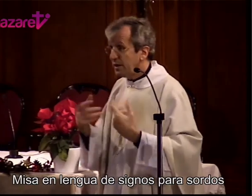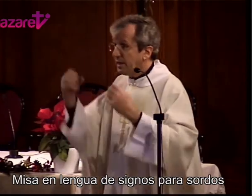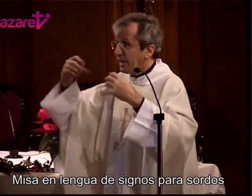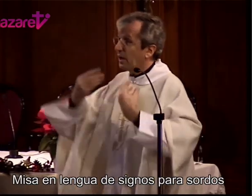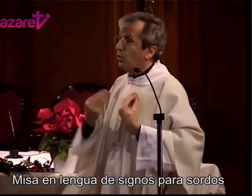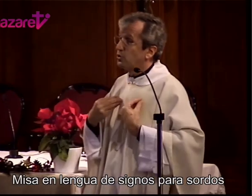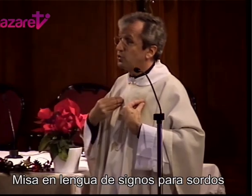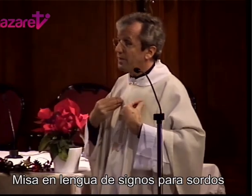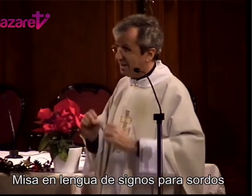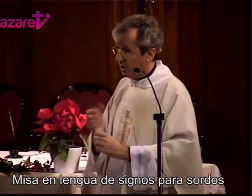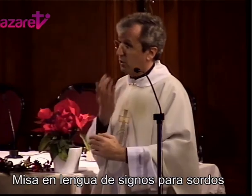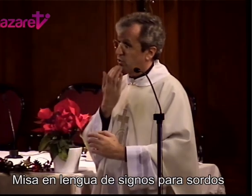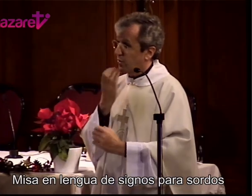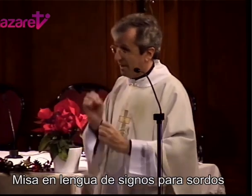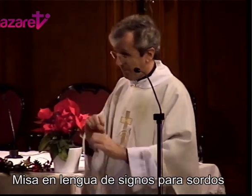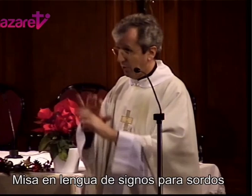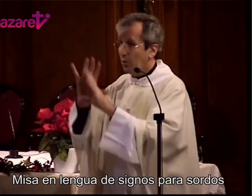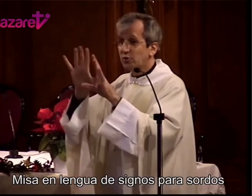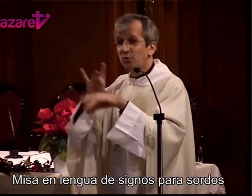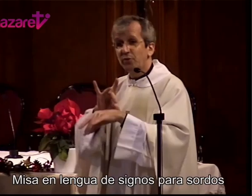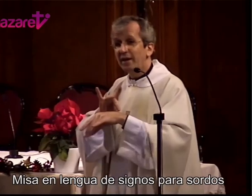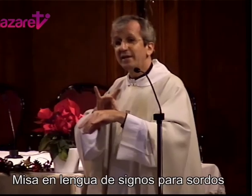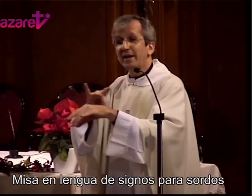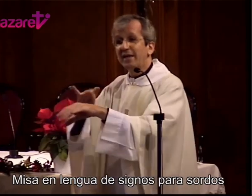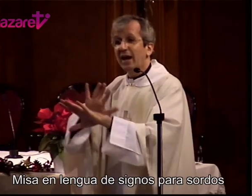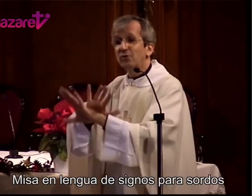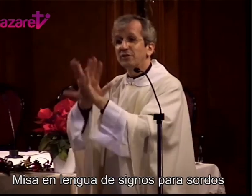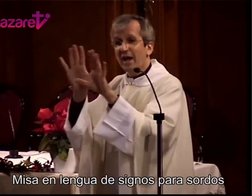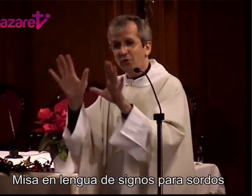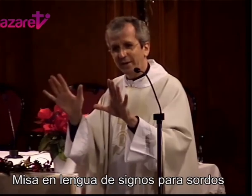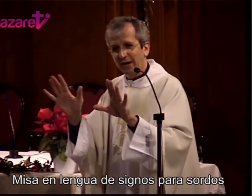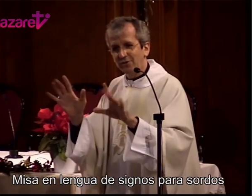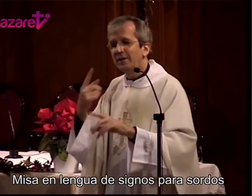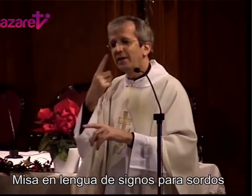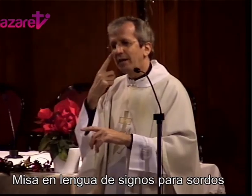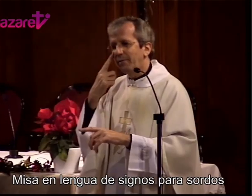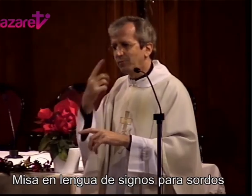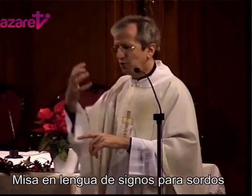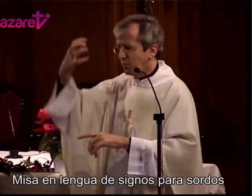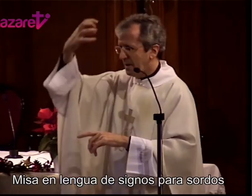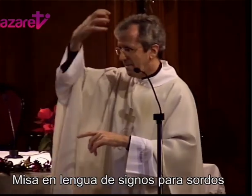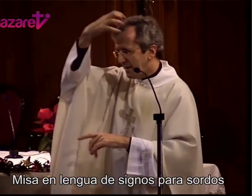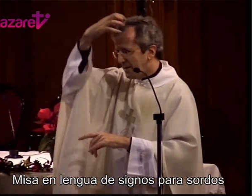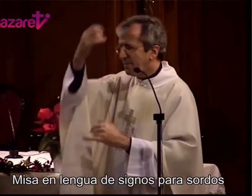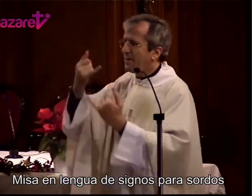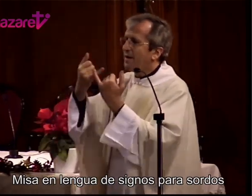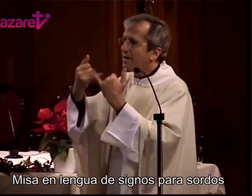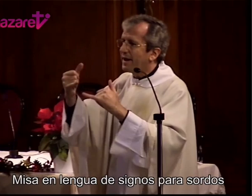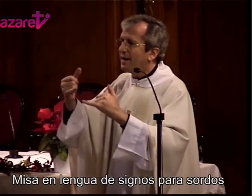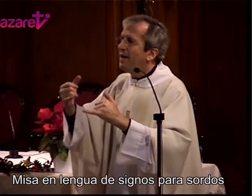que Él con su vida, con su ejemplo, con su luz, quiere guiarnos e iluminarnos. Y veremos cómo es príncipe, rey de